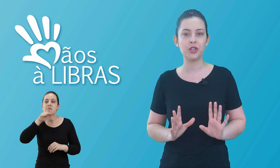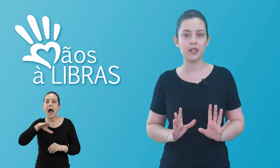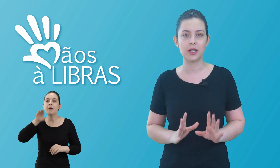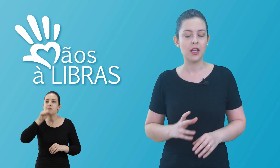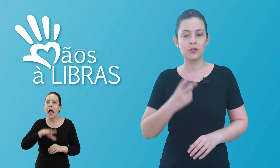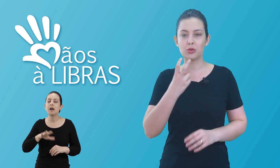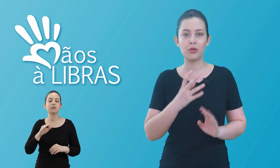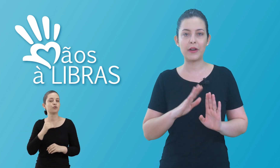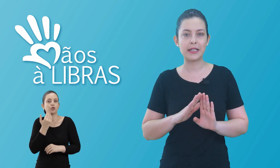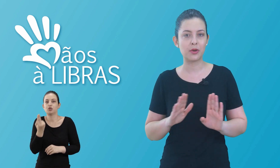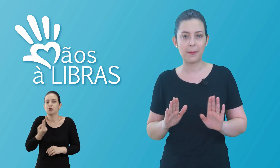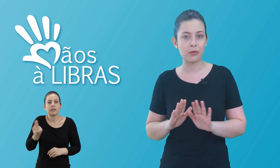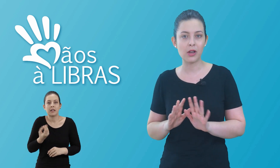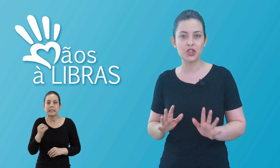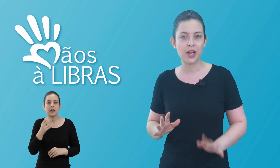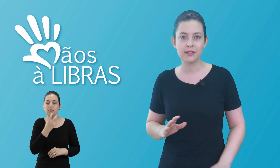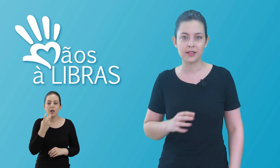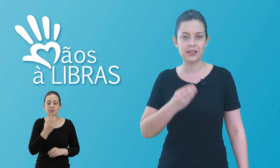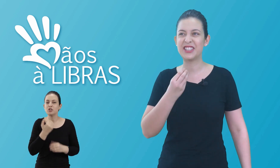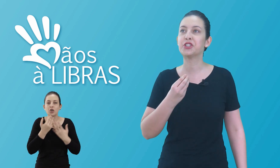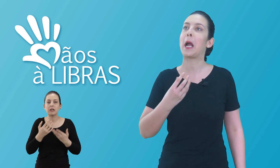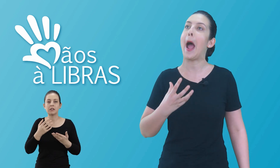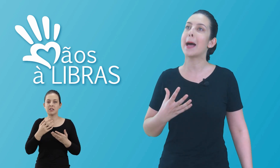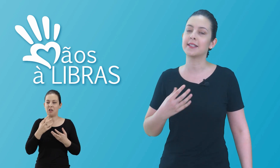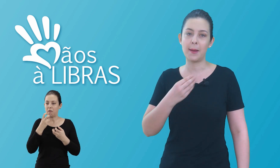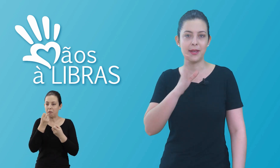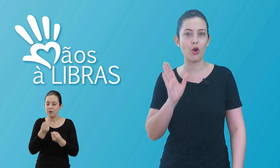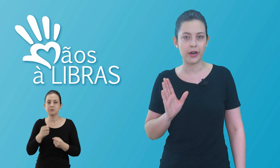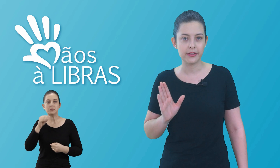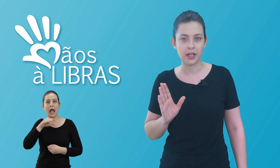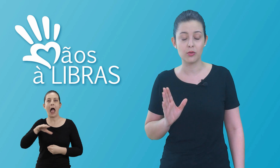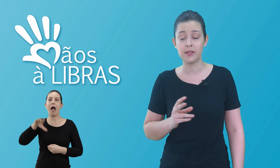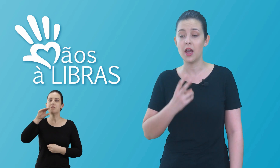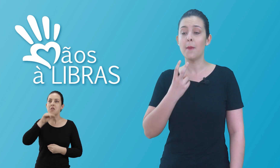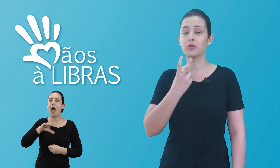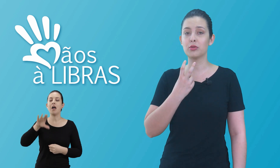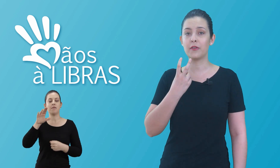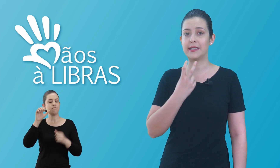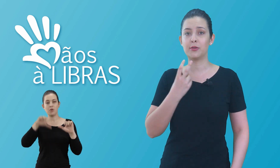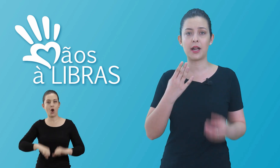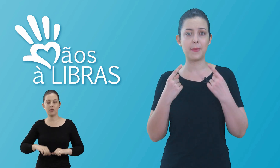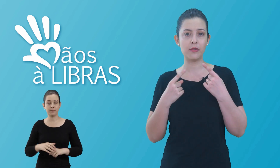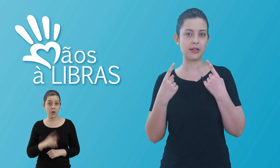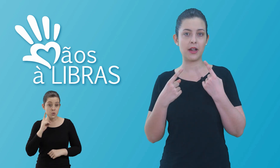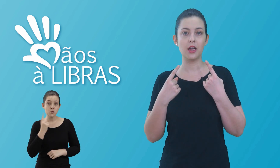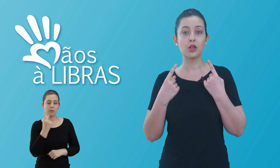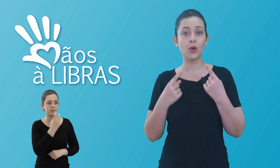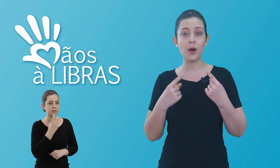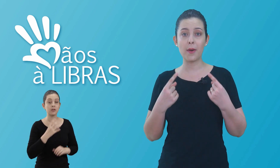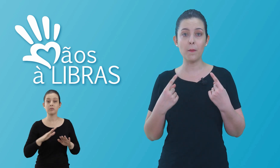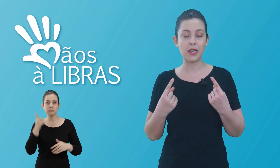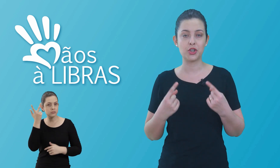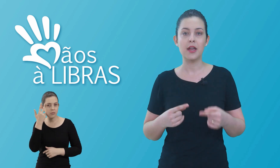não adianta. Se o surdo não faz leitura labial, não adianta esticar, assim, é pior, né? Inclusive, para o surdo que faz leitura labial, você